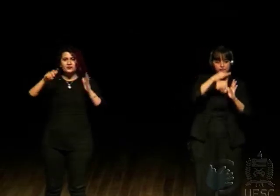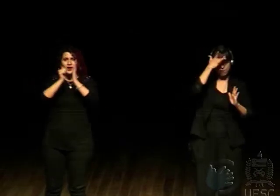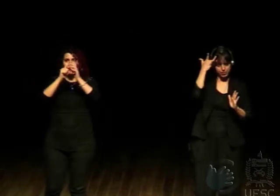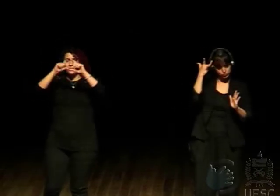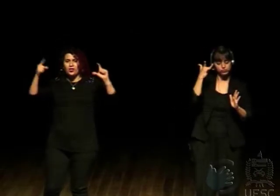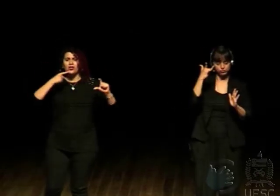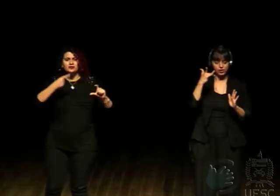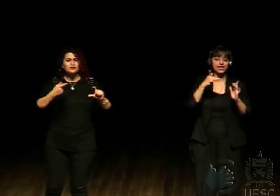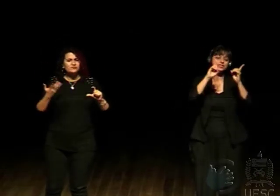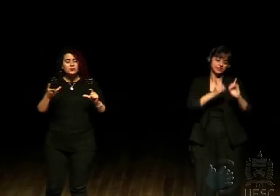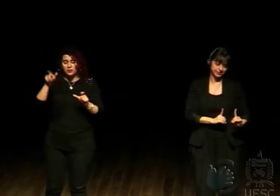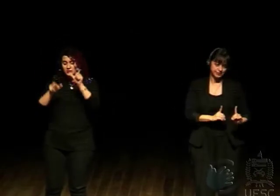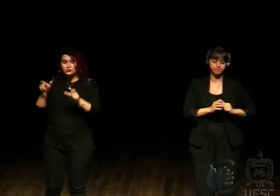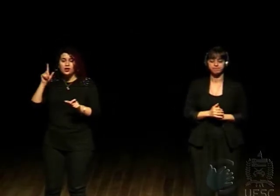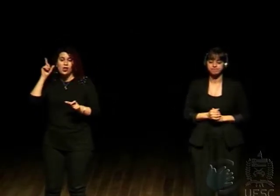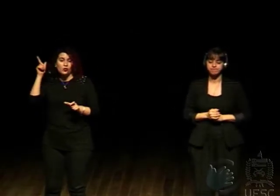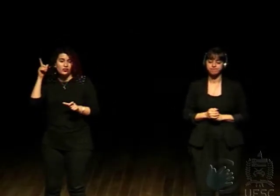discapacidad.